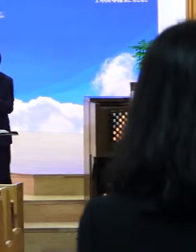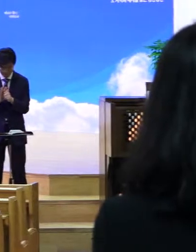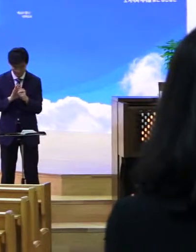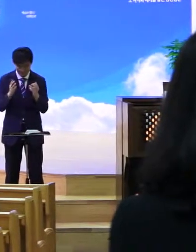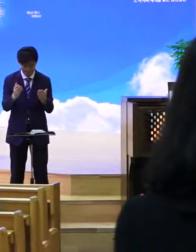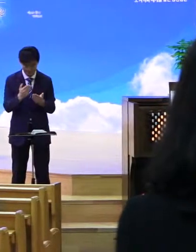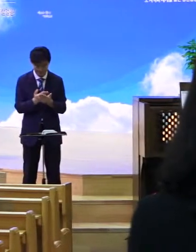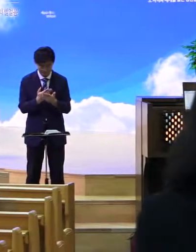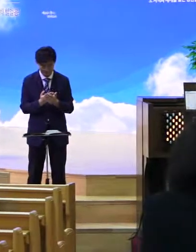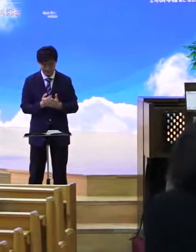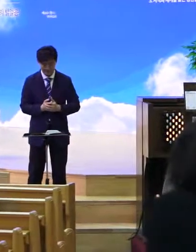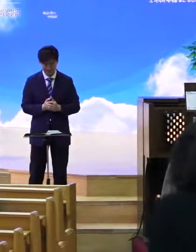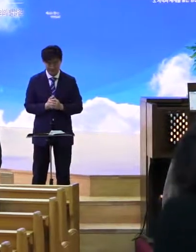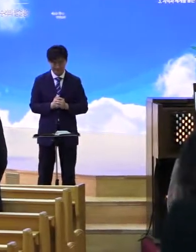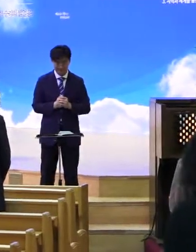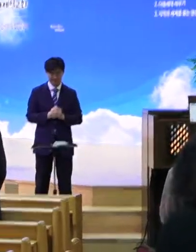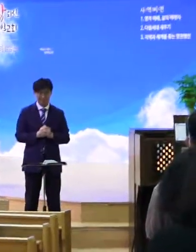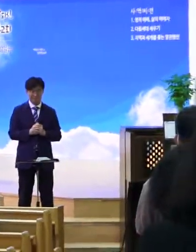도와주시옵소서.